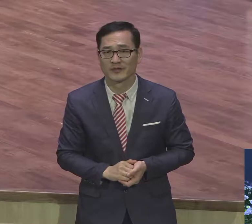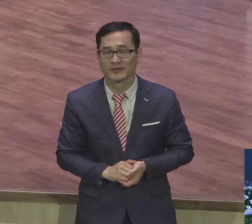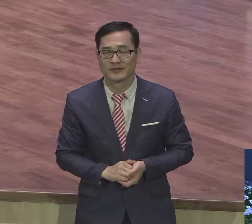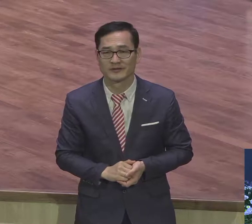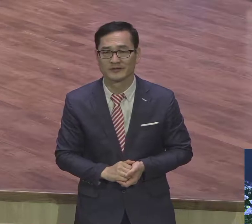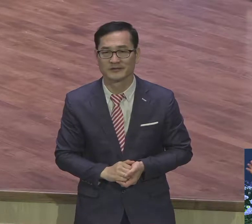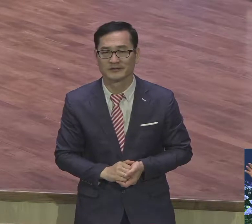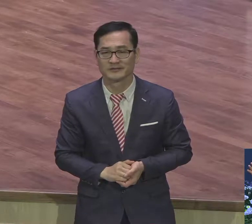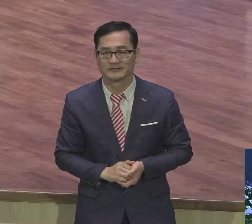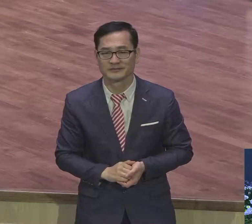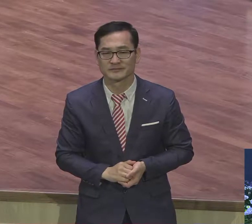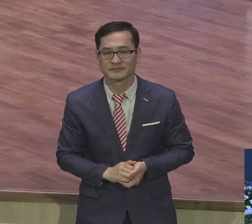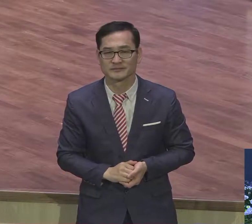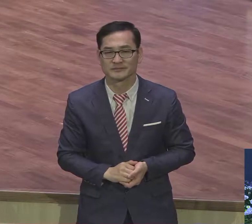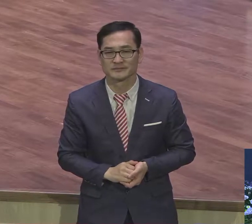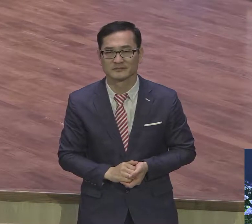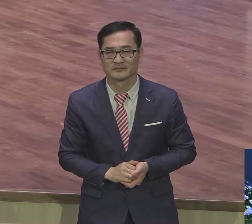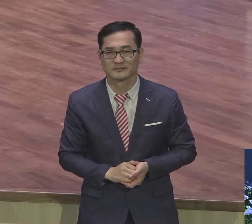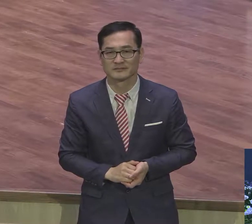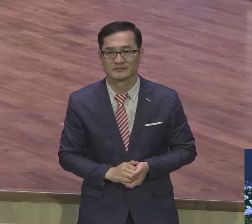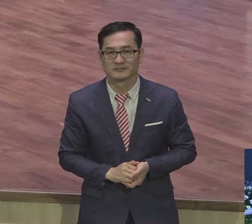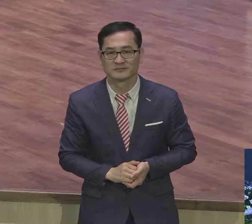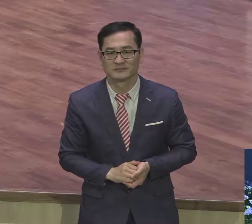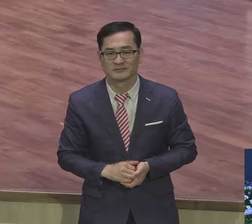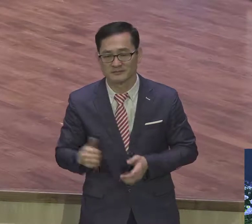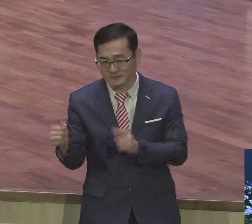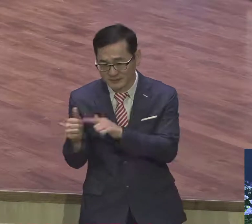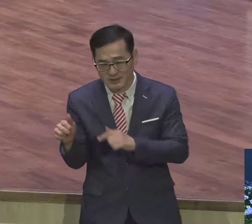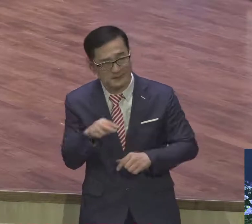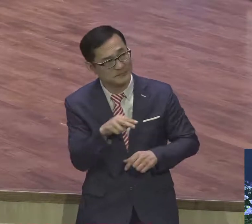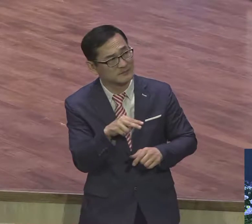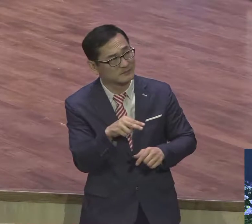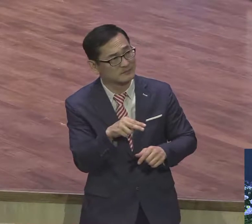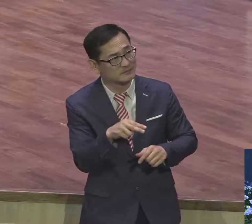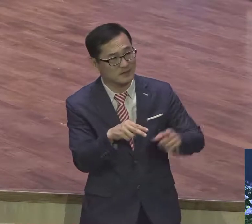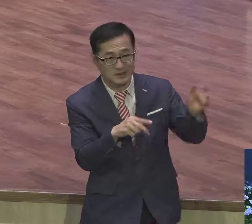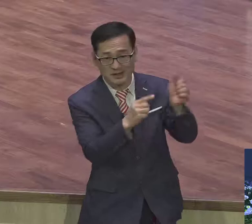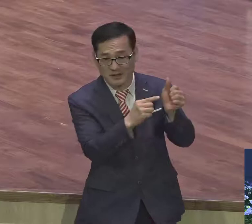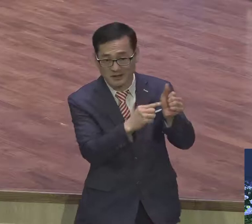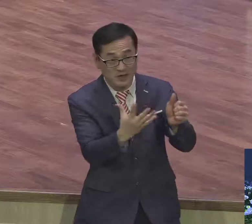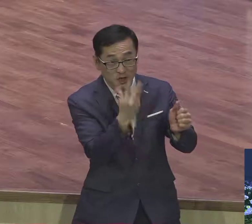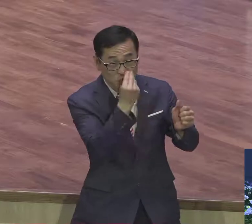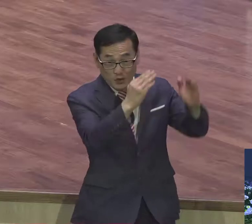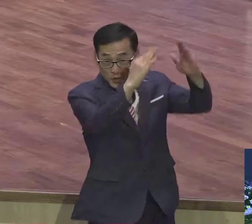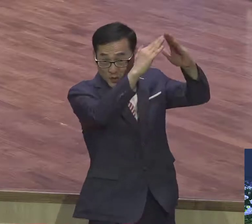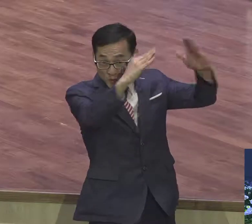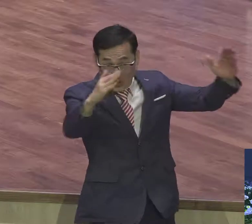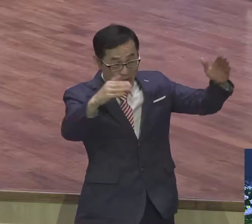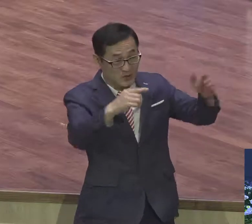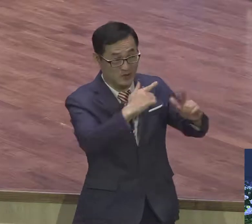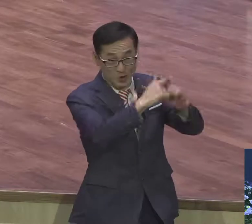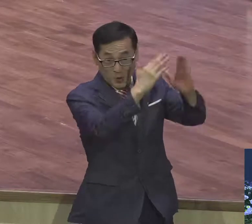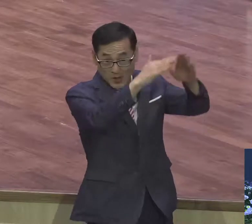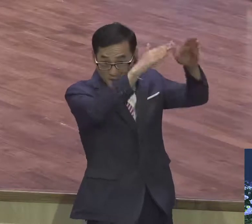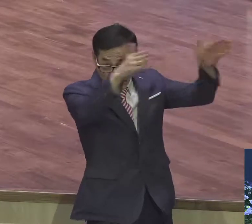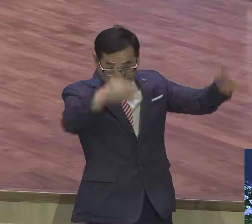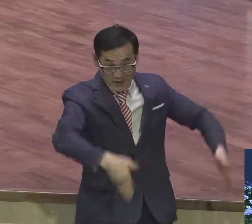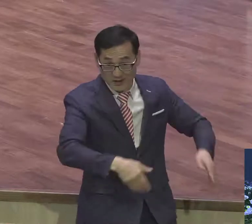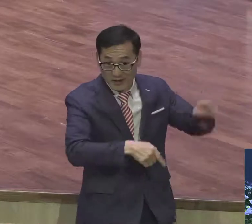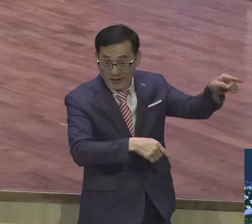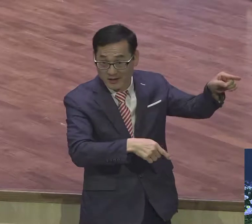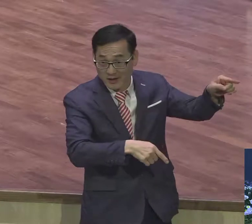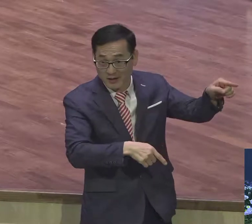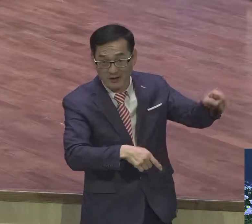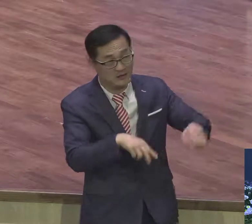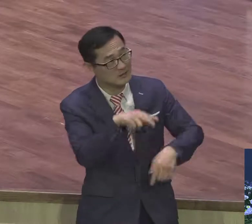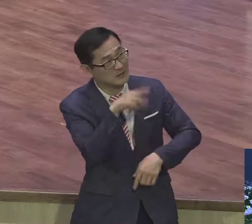그 건물이 기화장이 전부 마귀 귀신으로 보인 거예요. 마틴 루터에는. 그때 힘차게 부르는 찬성이